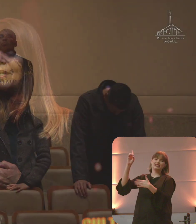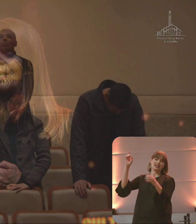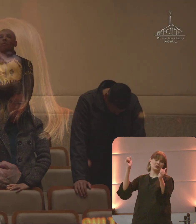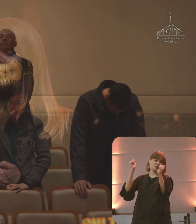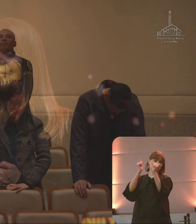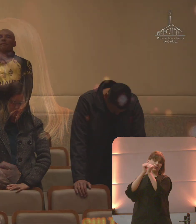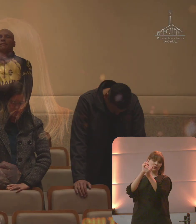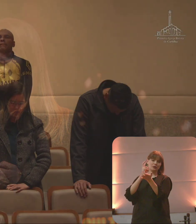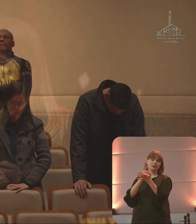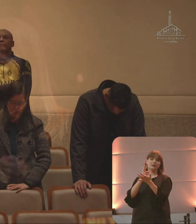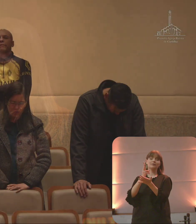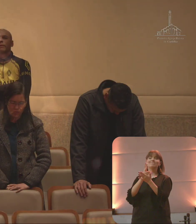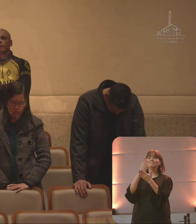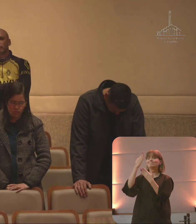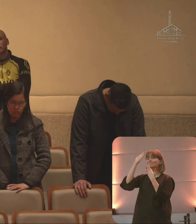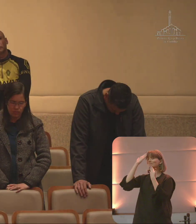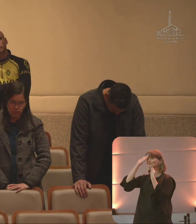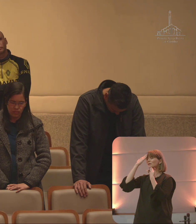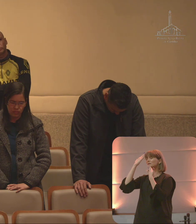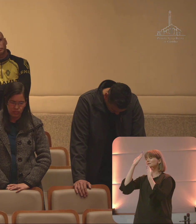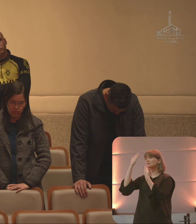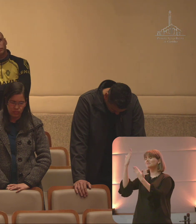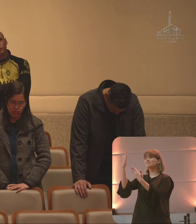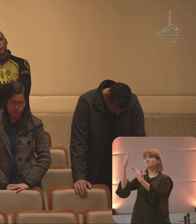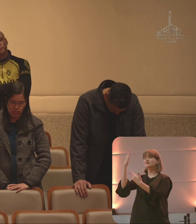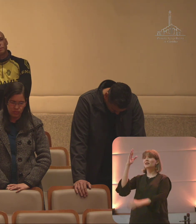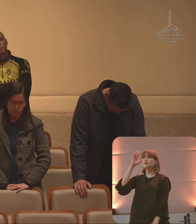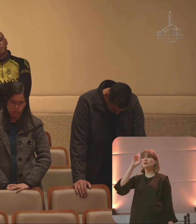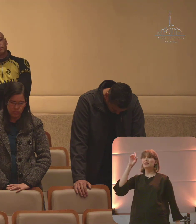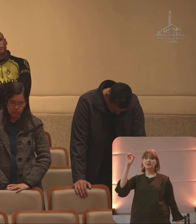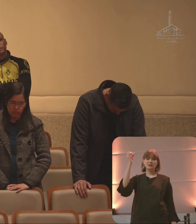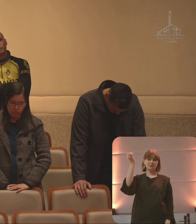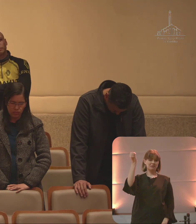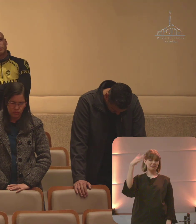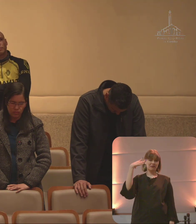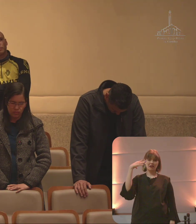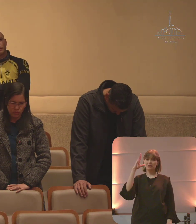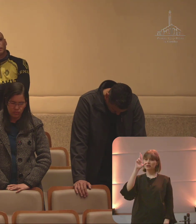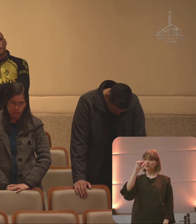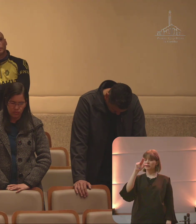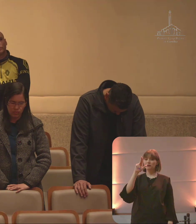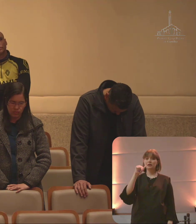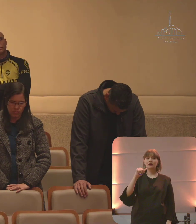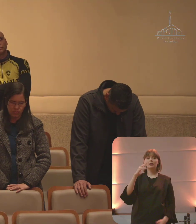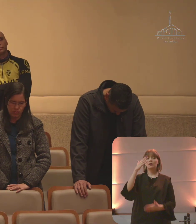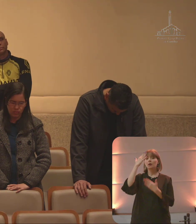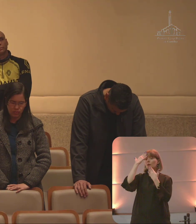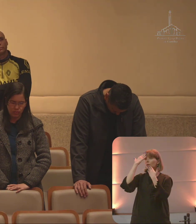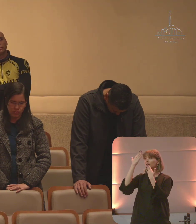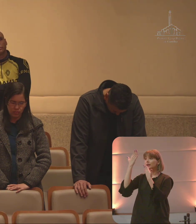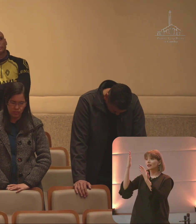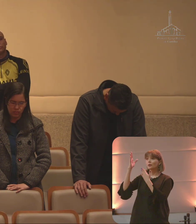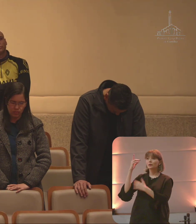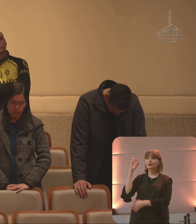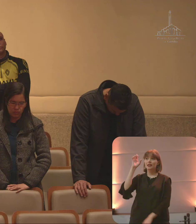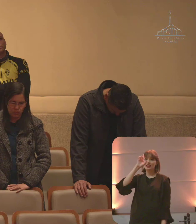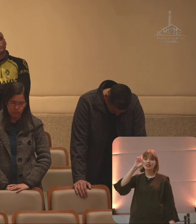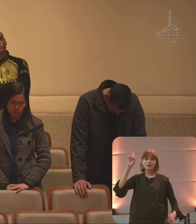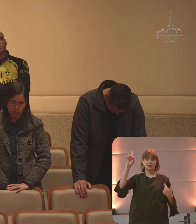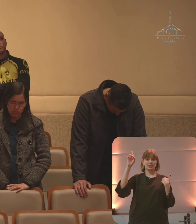Pai, obrigada por isso, Deus. Obrigada porque o Senhor nunca nos deixa. Obrigada porque essa é a certeza que nós temos de que o Senhor